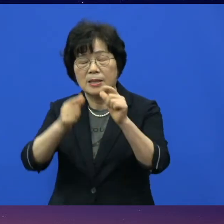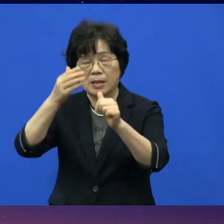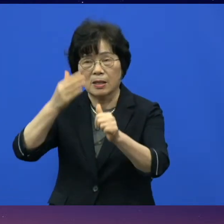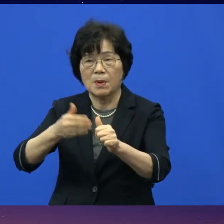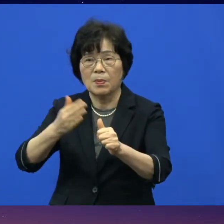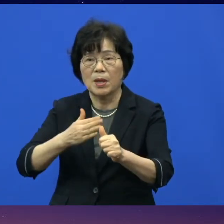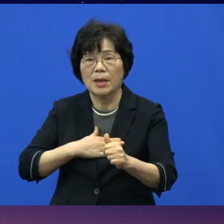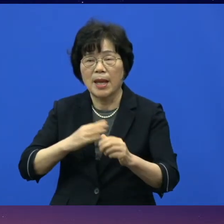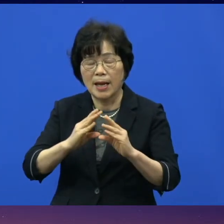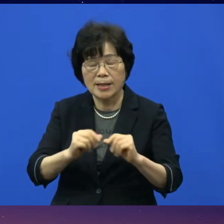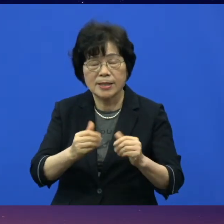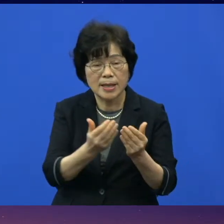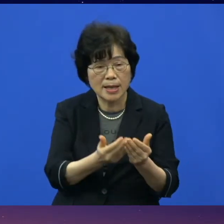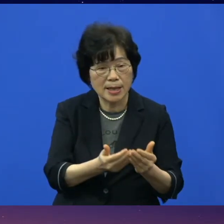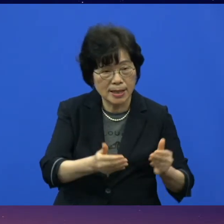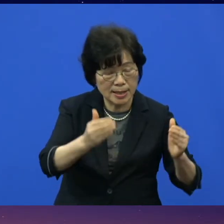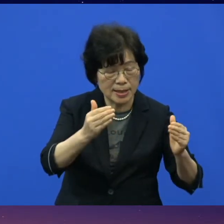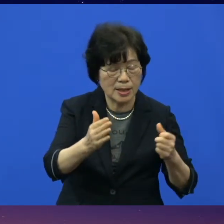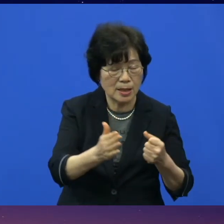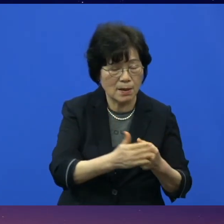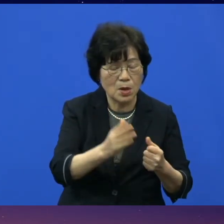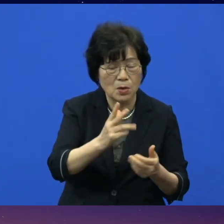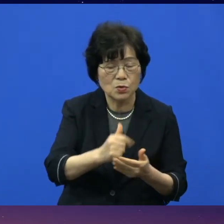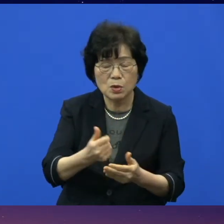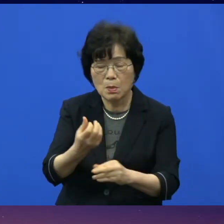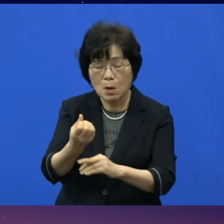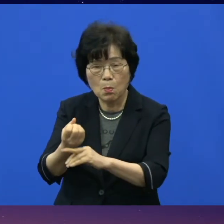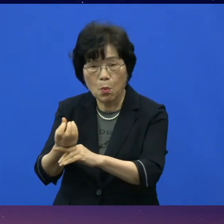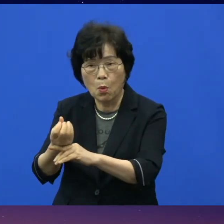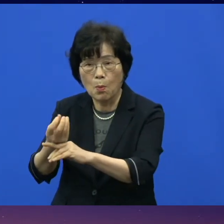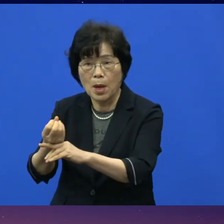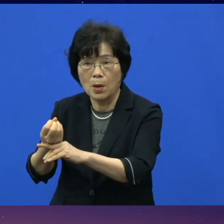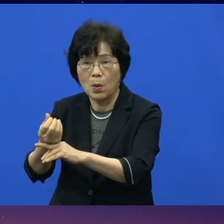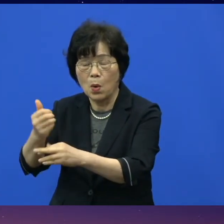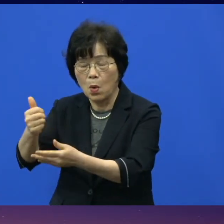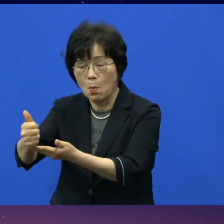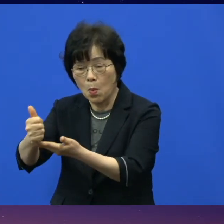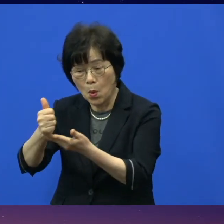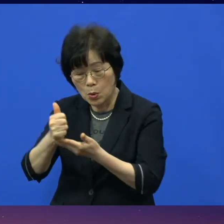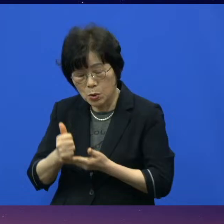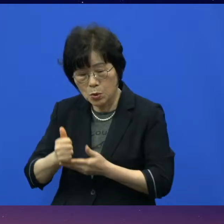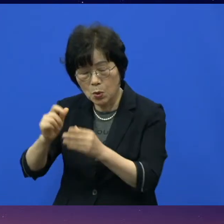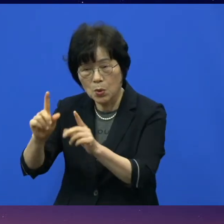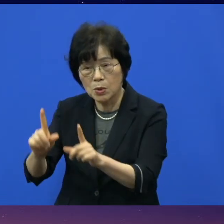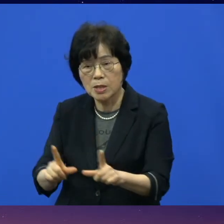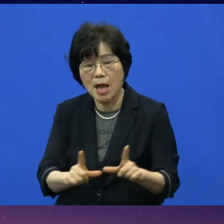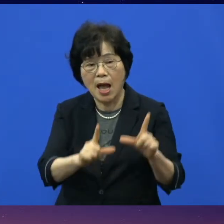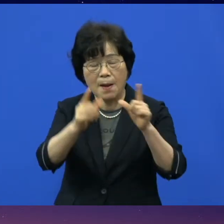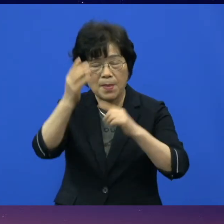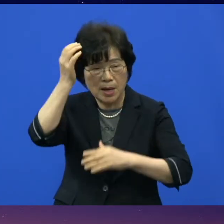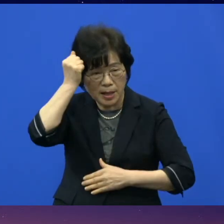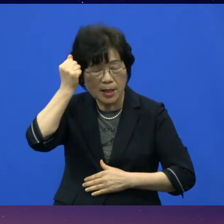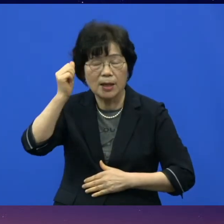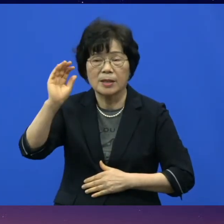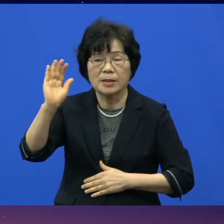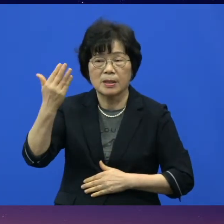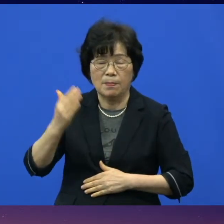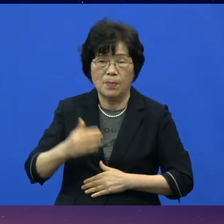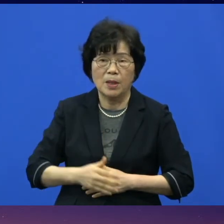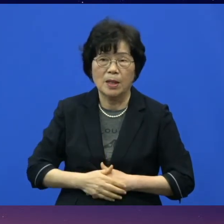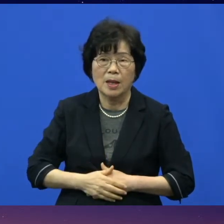내가 질그릇이어서 주님을 보배로 모시고 살고 있음을 우리가 놓치지 말아야 됩니다.